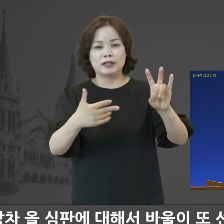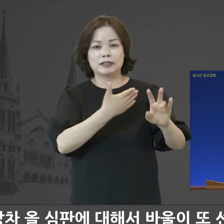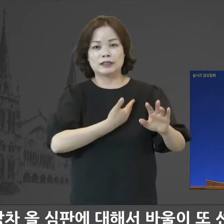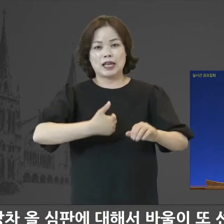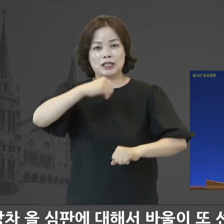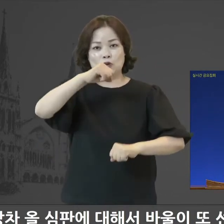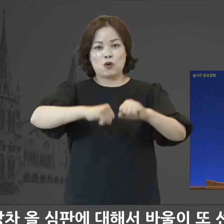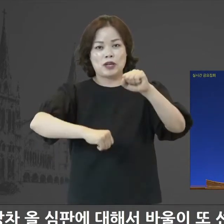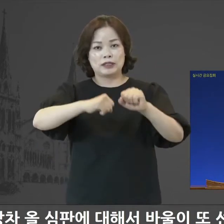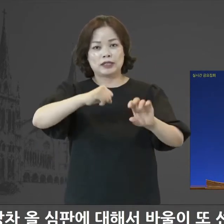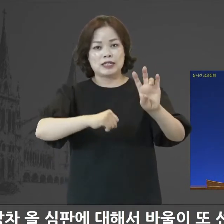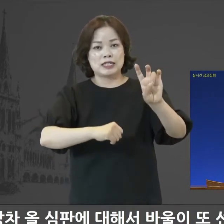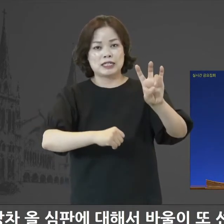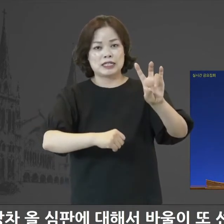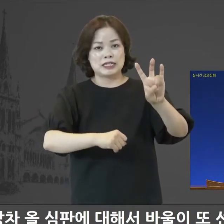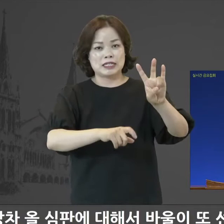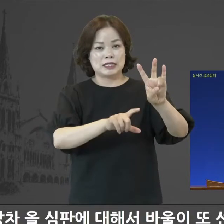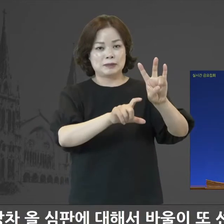사도행전